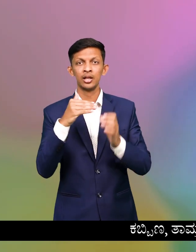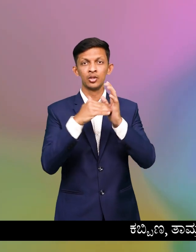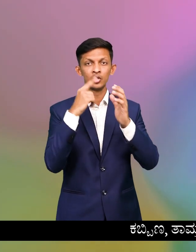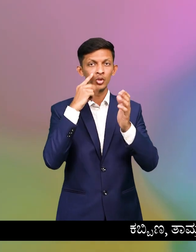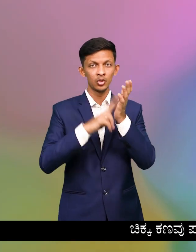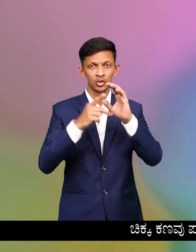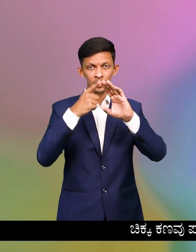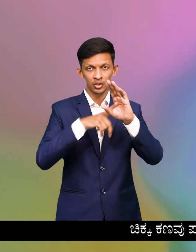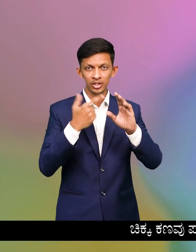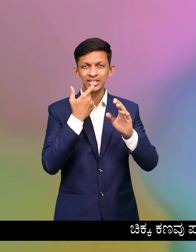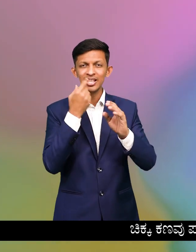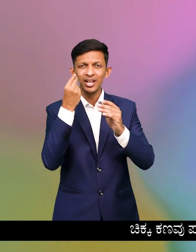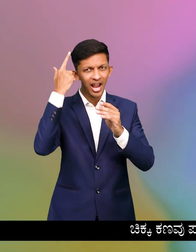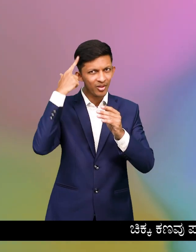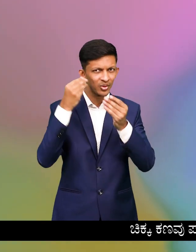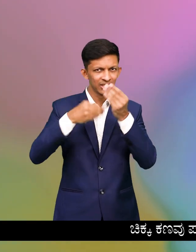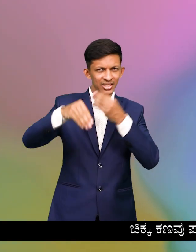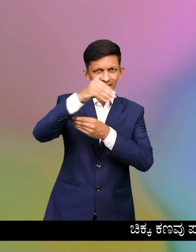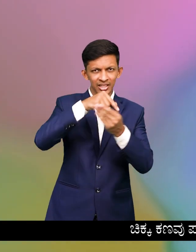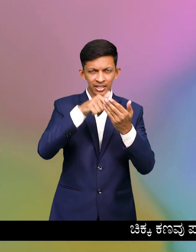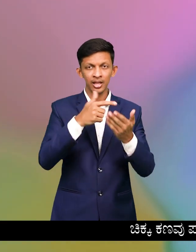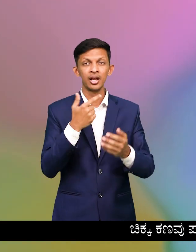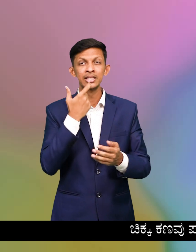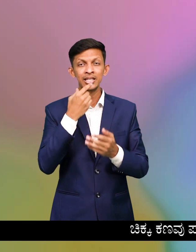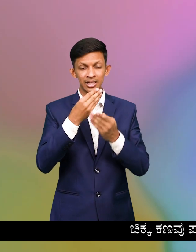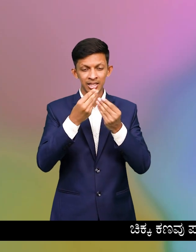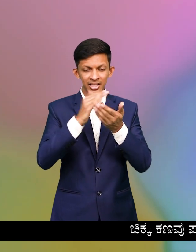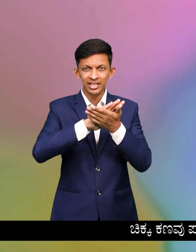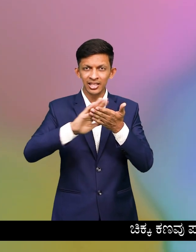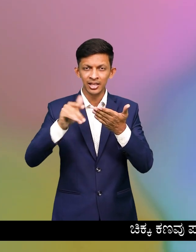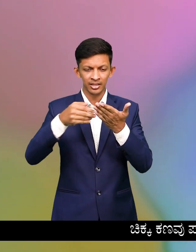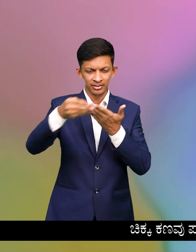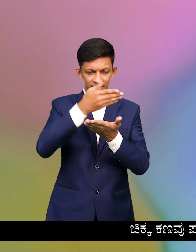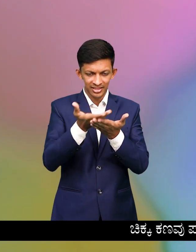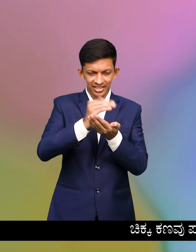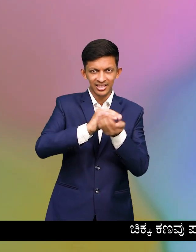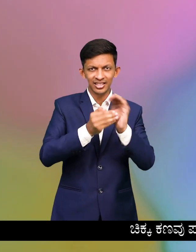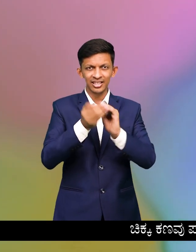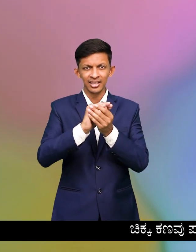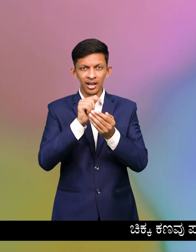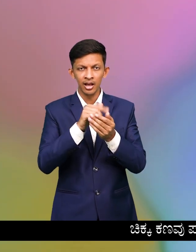ಇತ್ಯಾದಿಗಳು ಚಿಕ್ಕ ಕಣವು ಪರಮಾಣುವಾಗಿರುವ ವಸ್ತುಗಳ ಉದಾಹರಣೆಗಳಾಗಿವೆ.